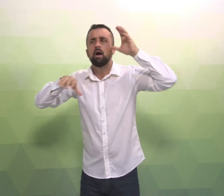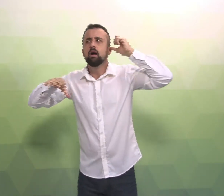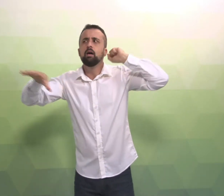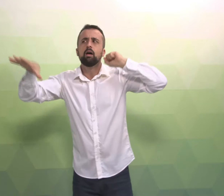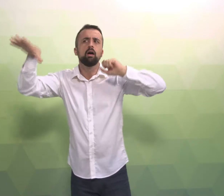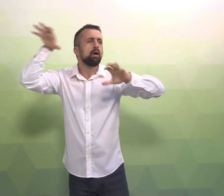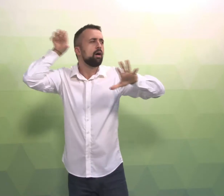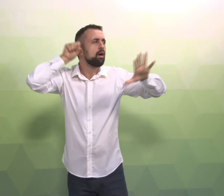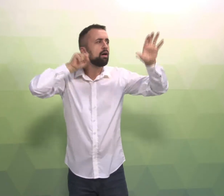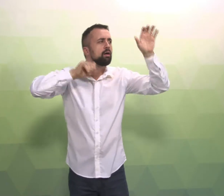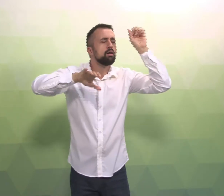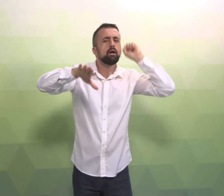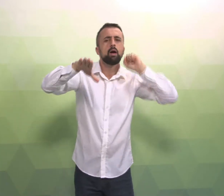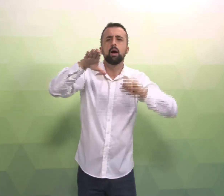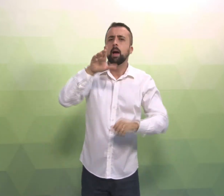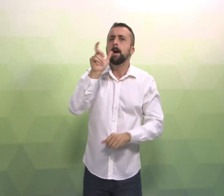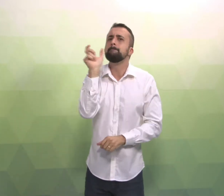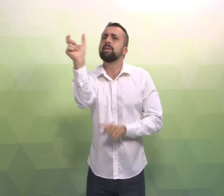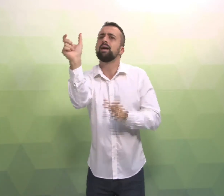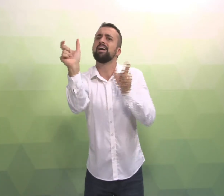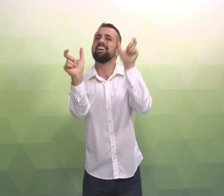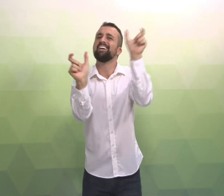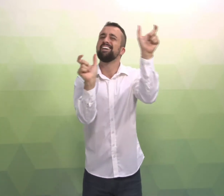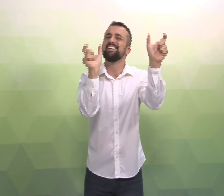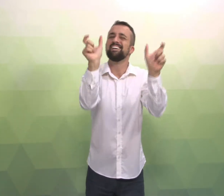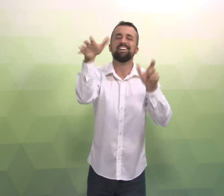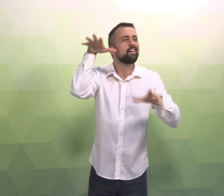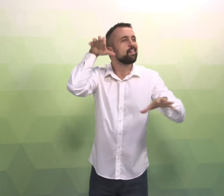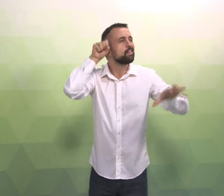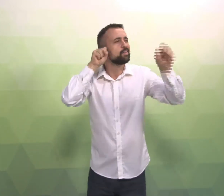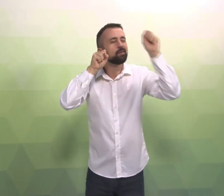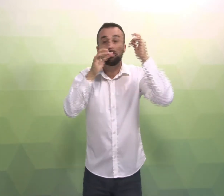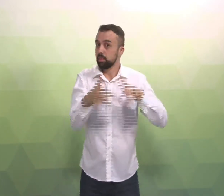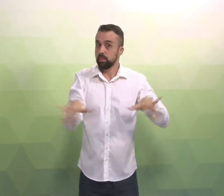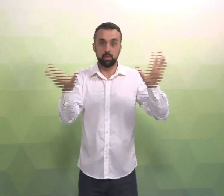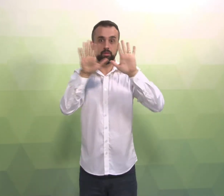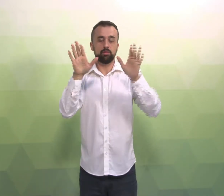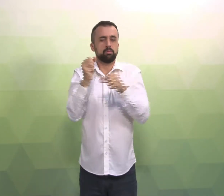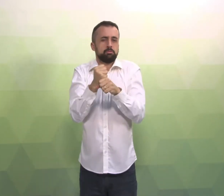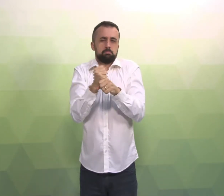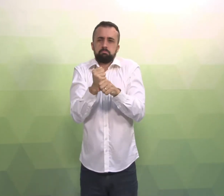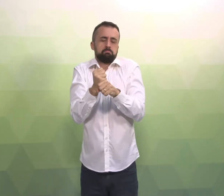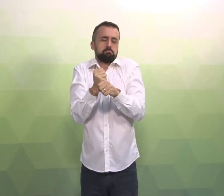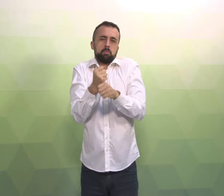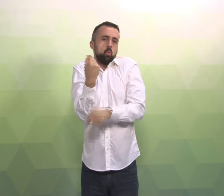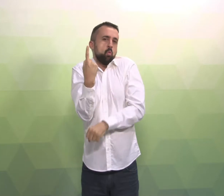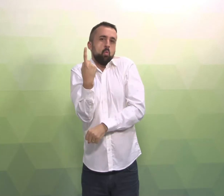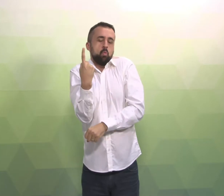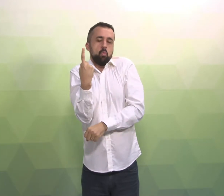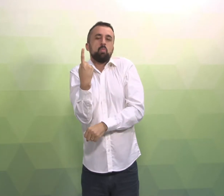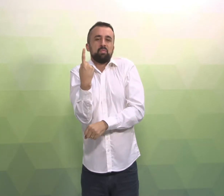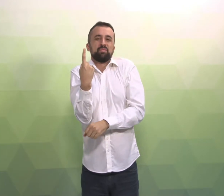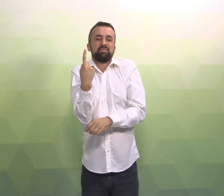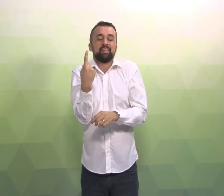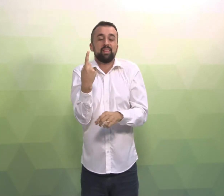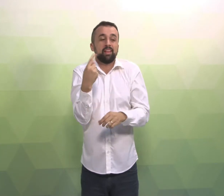a ouvir os sons e a perceber as palavras. E naturalmente, com mais ou menos 1 ano de